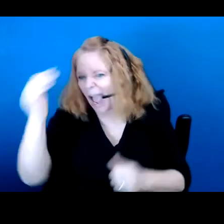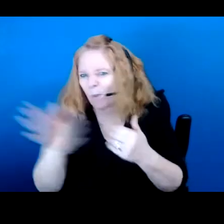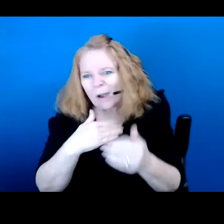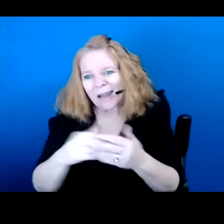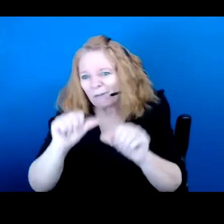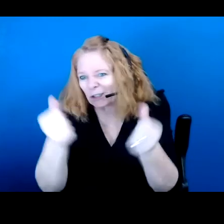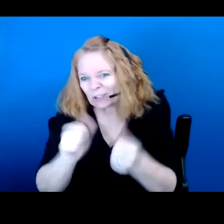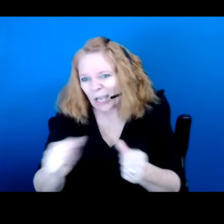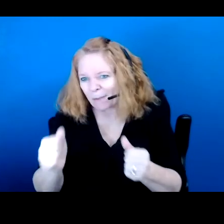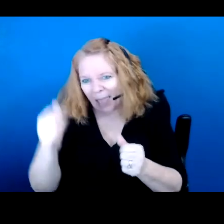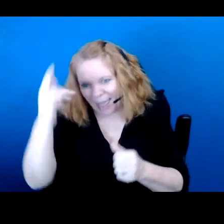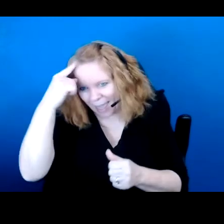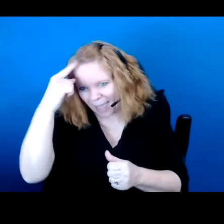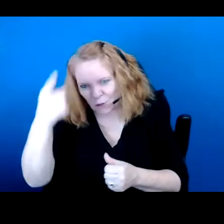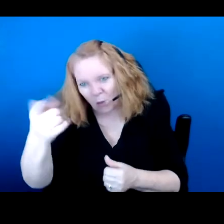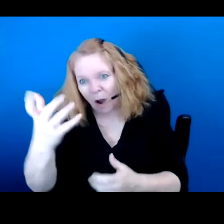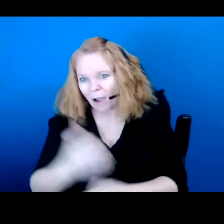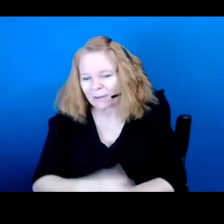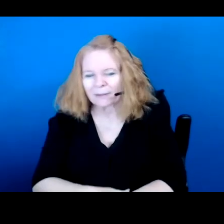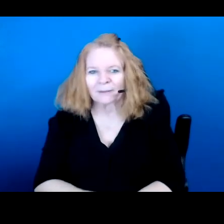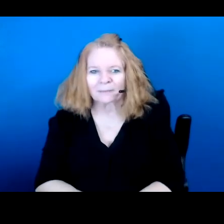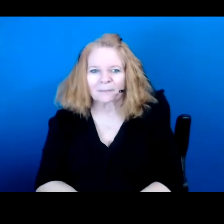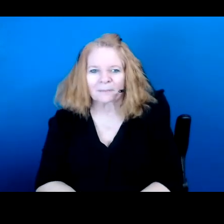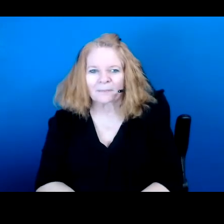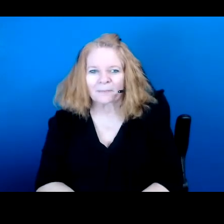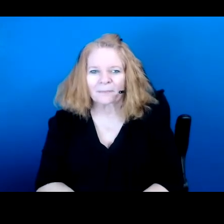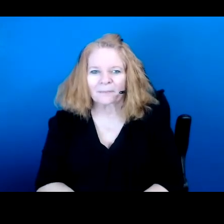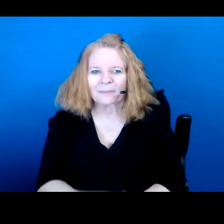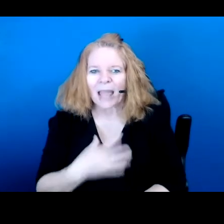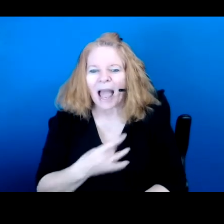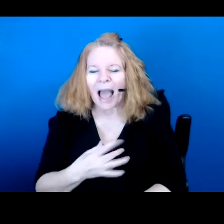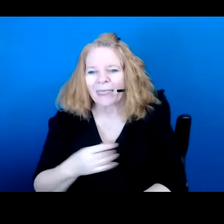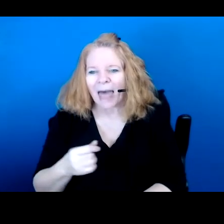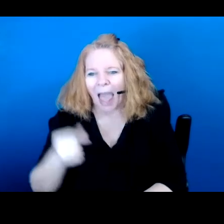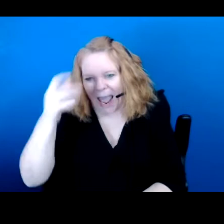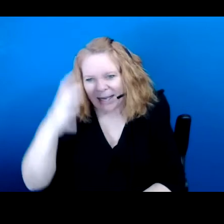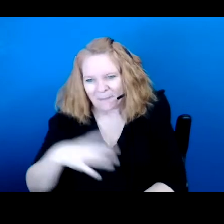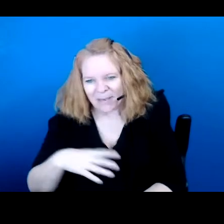lo que le falta es su cachucha de roja